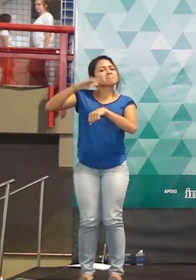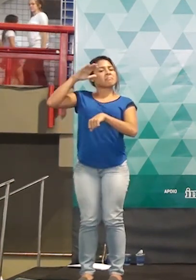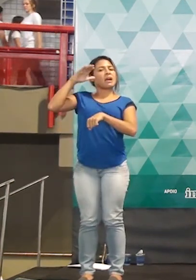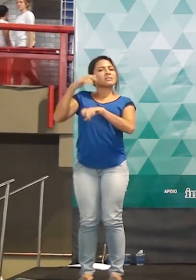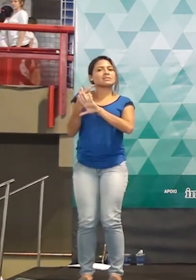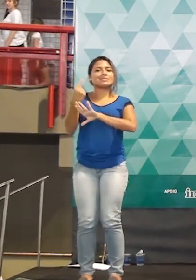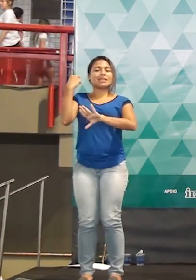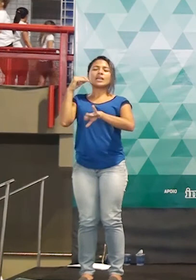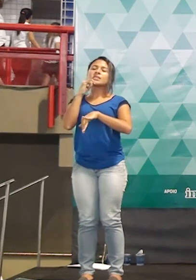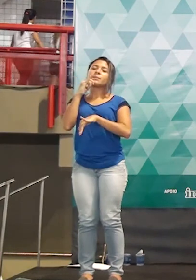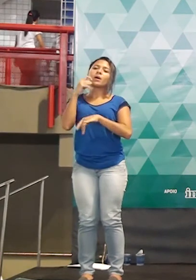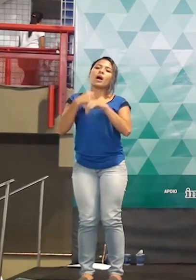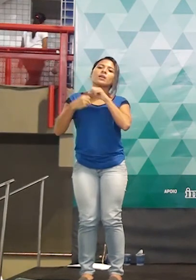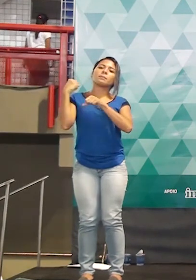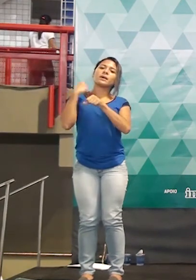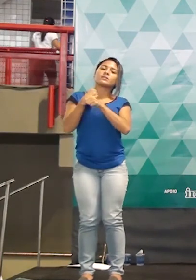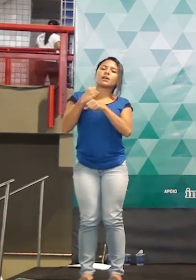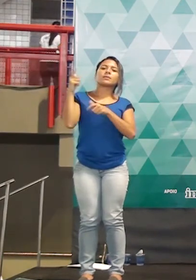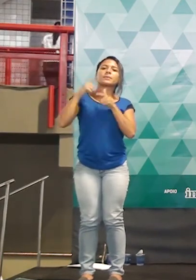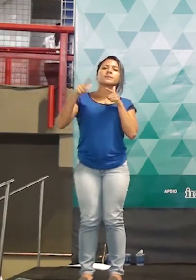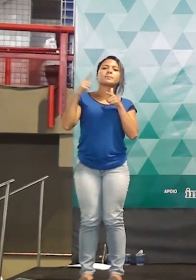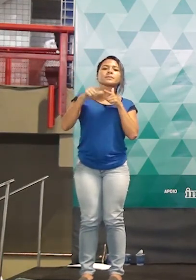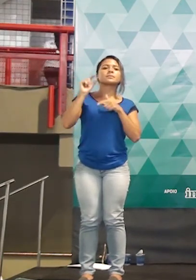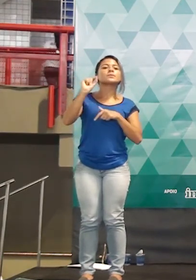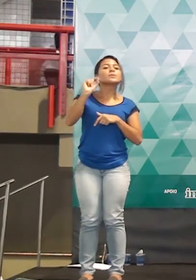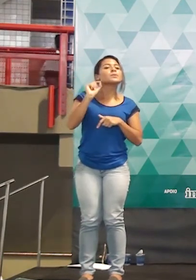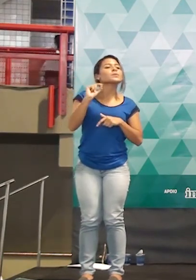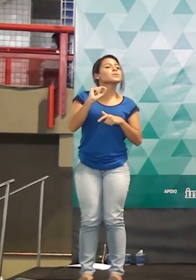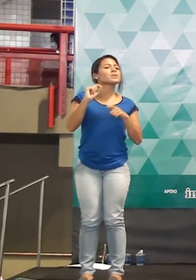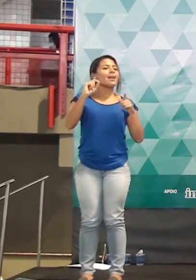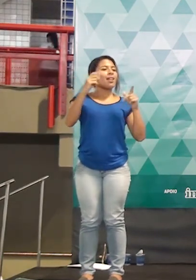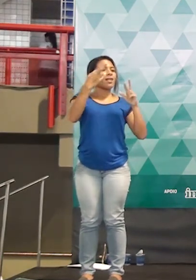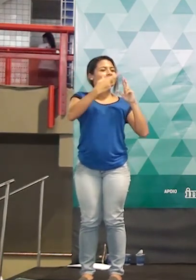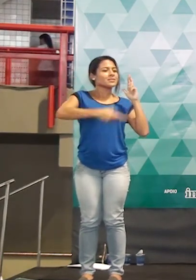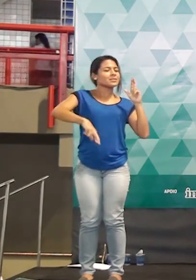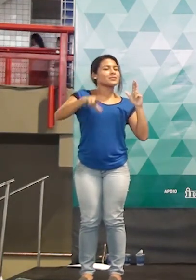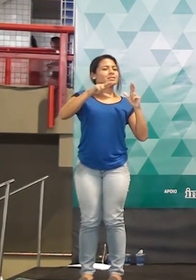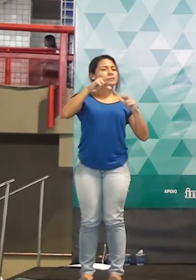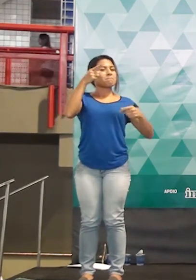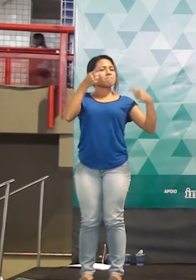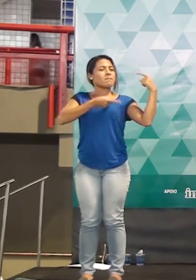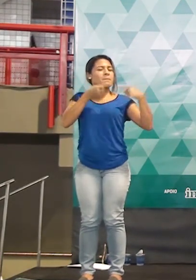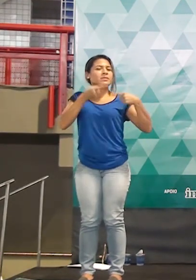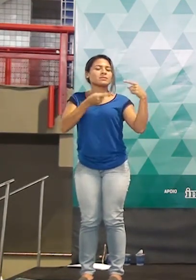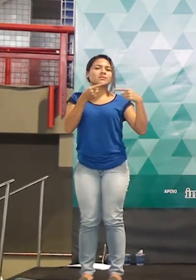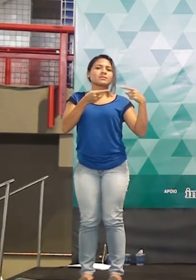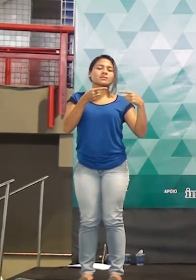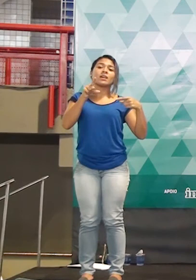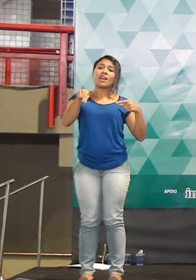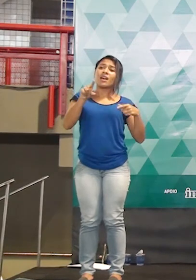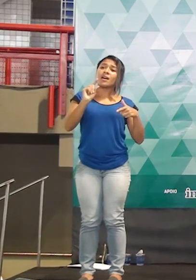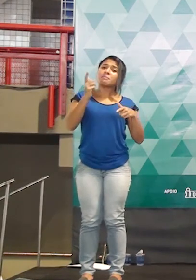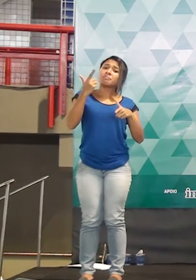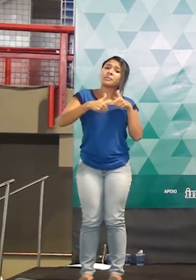era o combate aos conflitos religiosos no país. Ali é um problema que